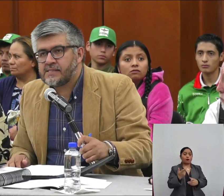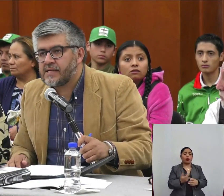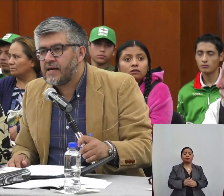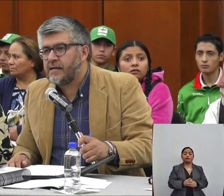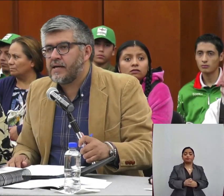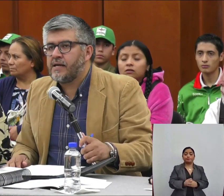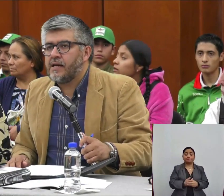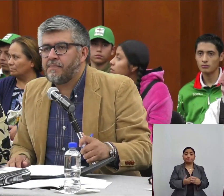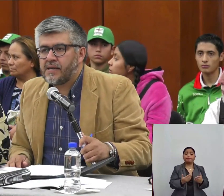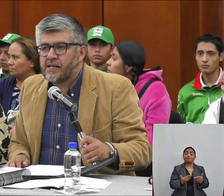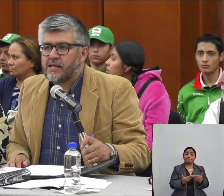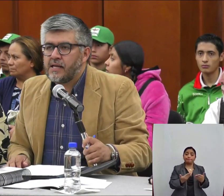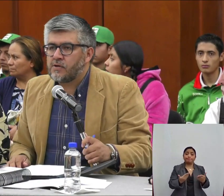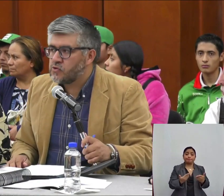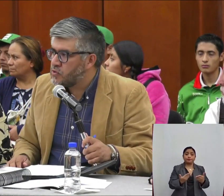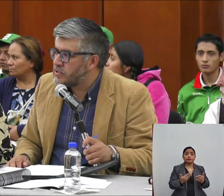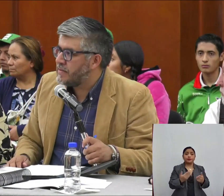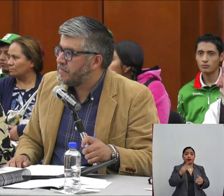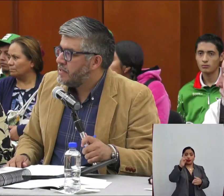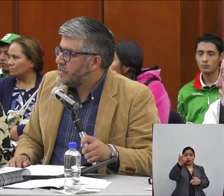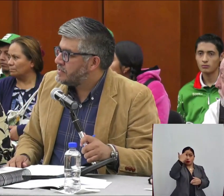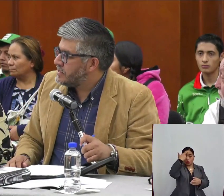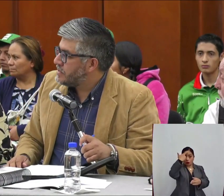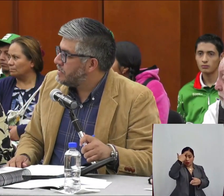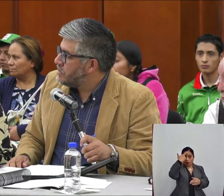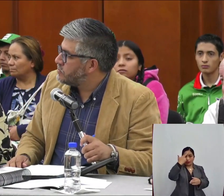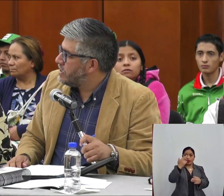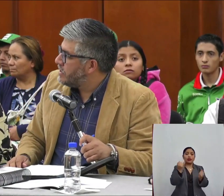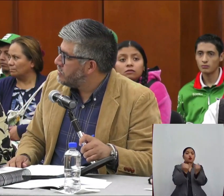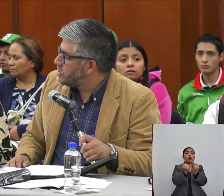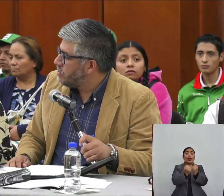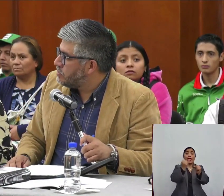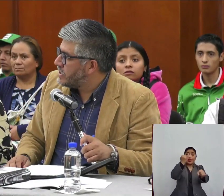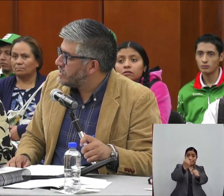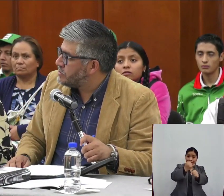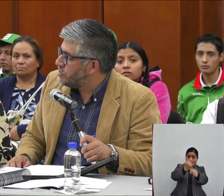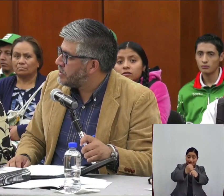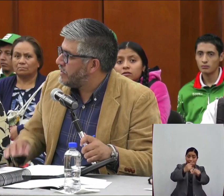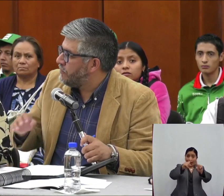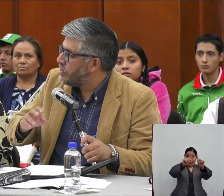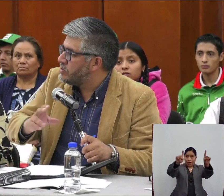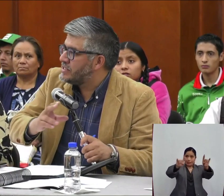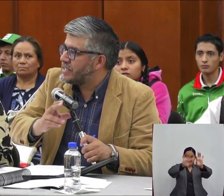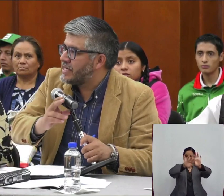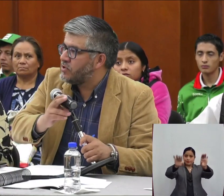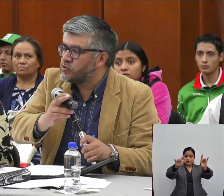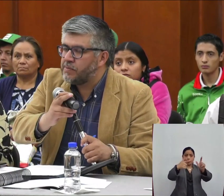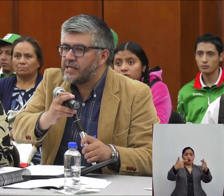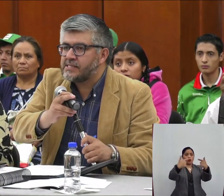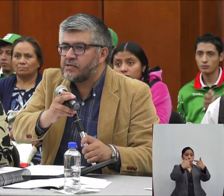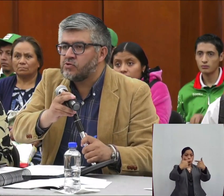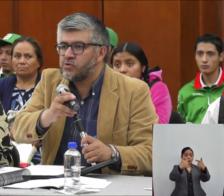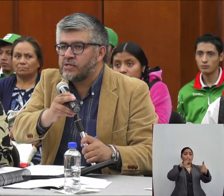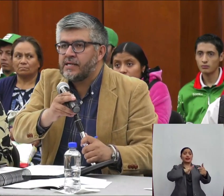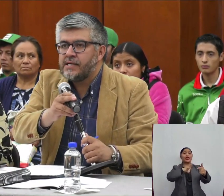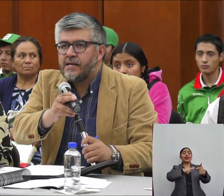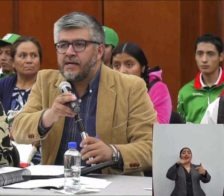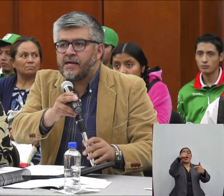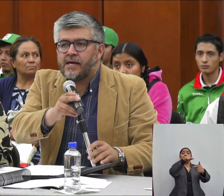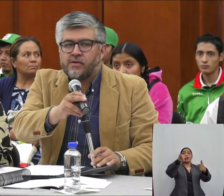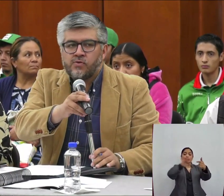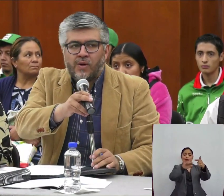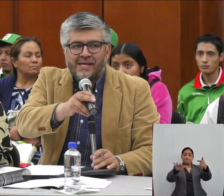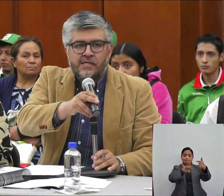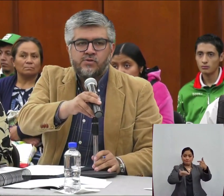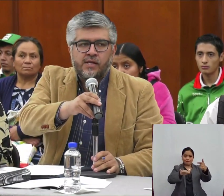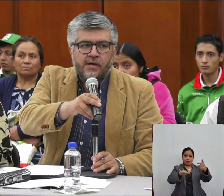Cabe destacar que en la página de la consulta están también los tableros de comunicación que fueron diseñados para esta consulta y